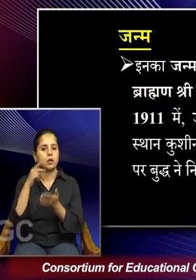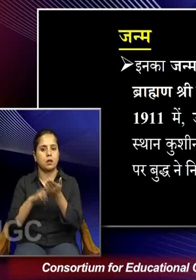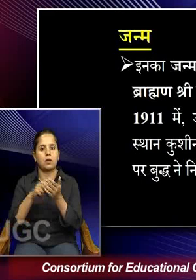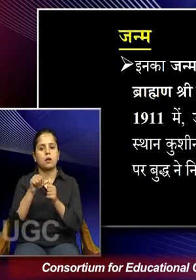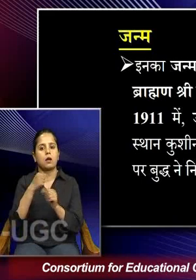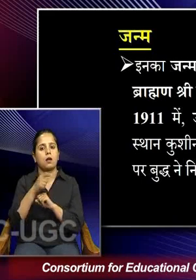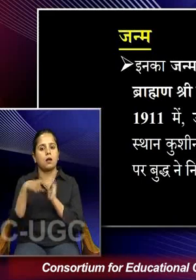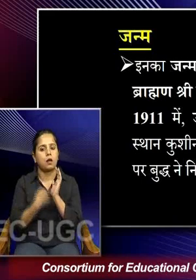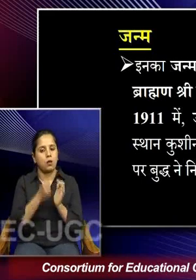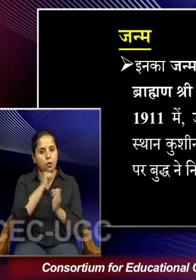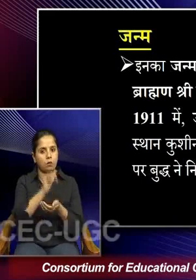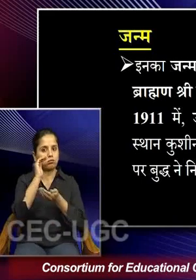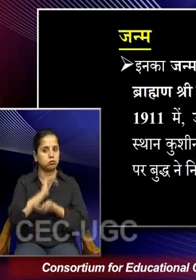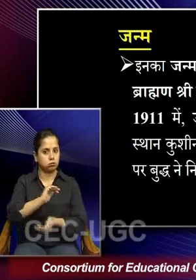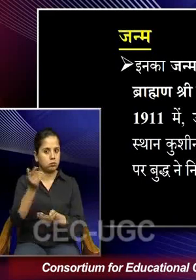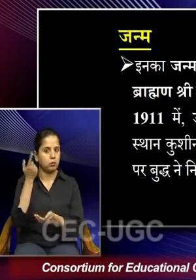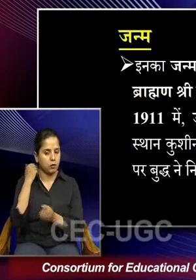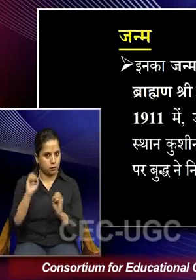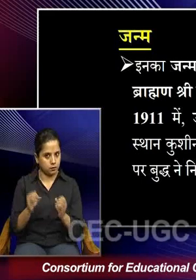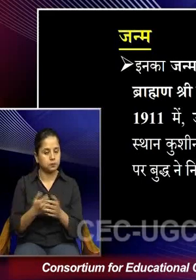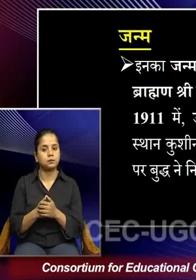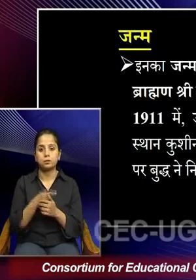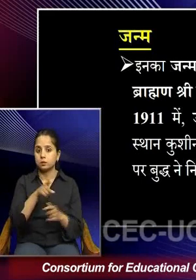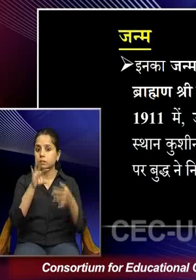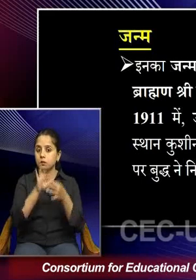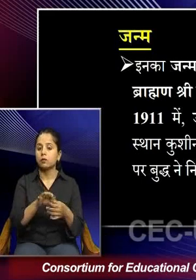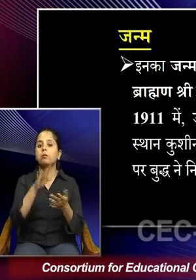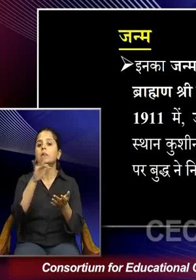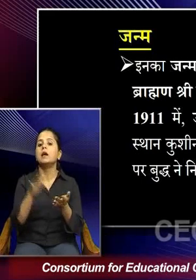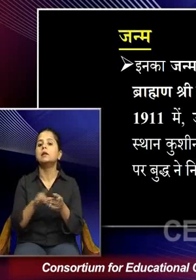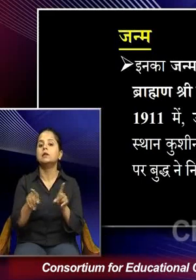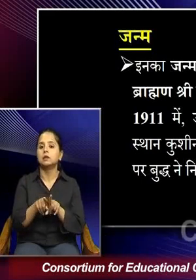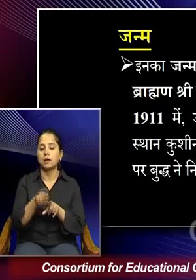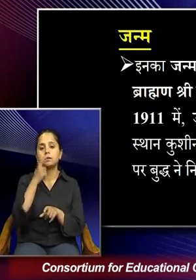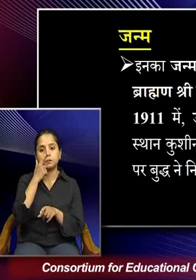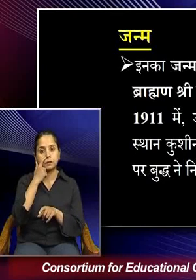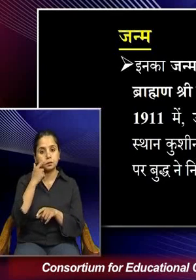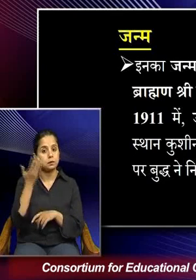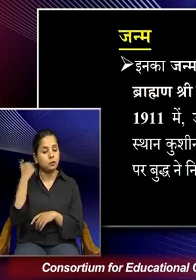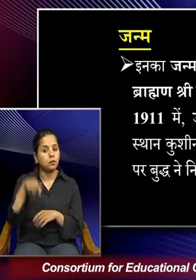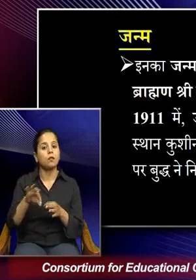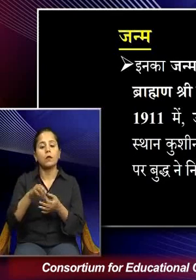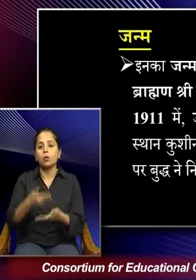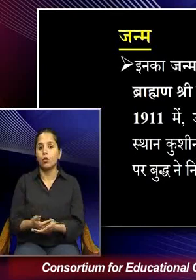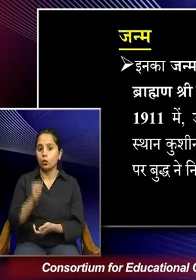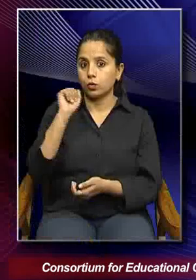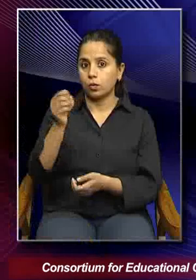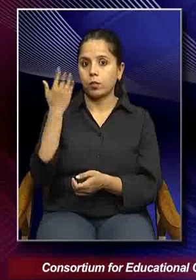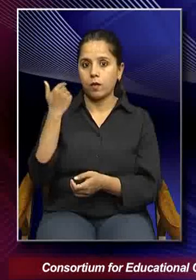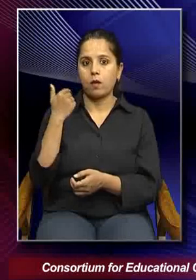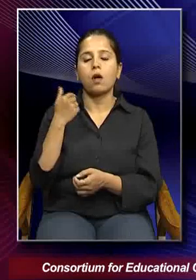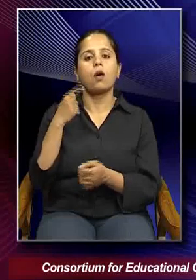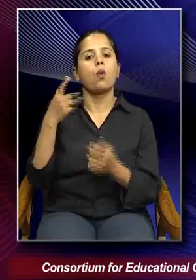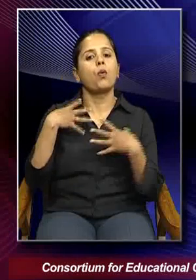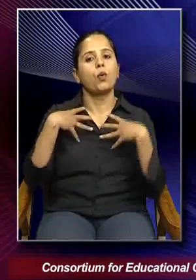उनका जन्म हुआ इसी स्थान पर महात्मा बुद्ध ने भी निर्वाण प्राप्त किया